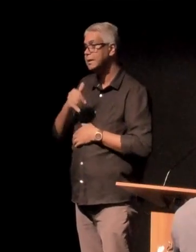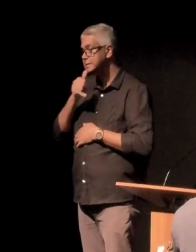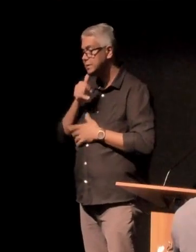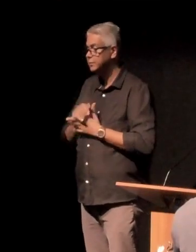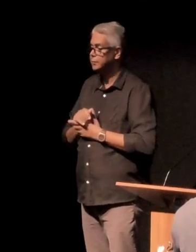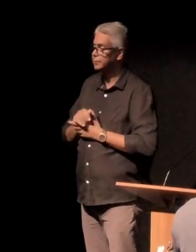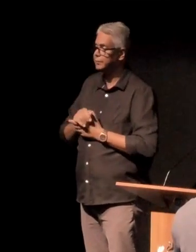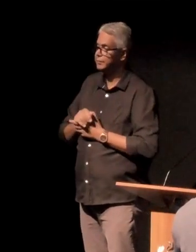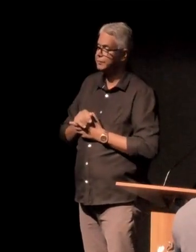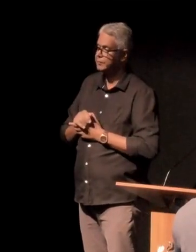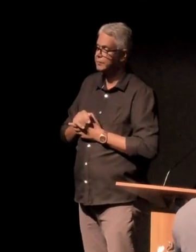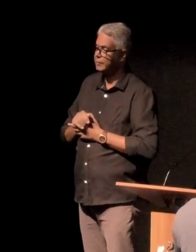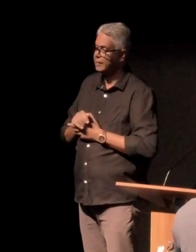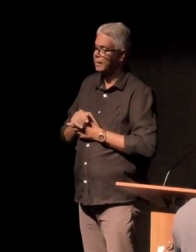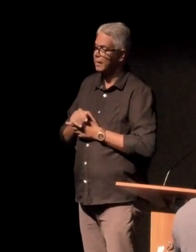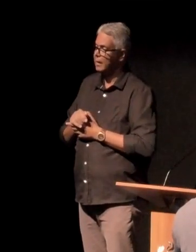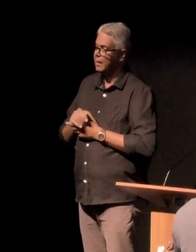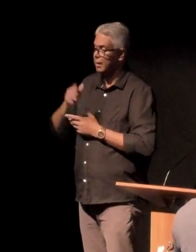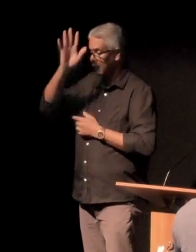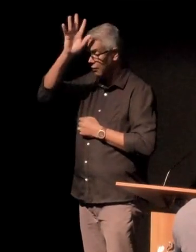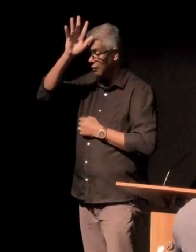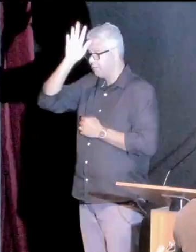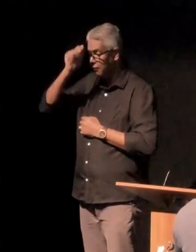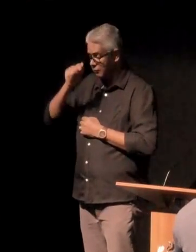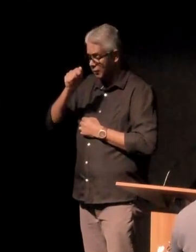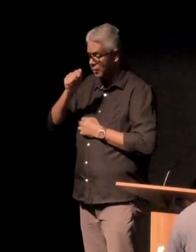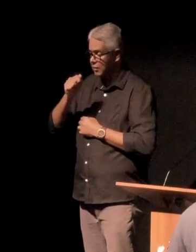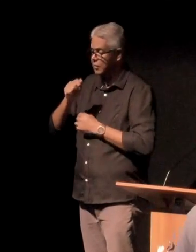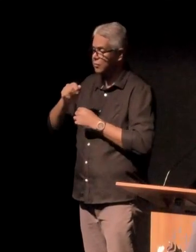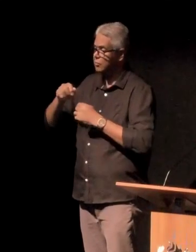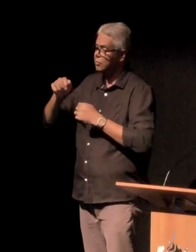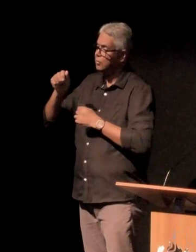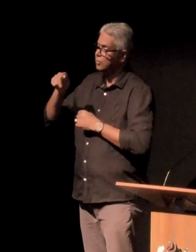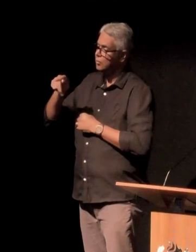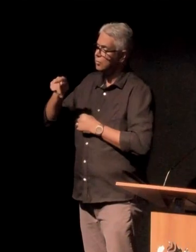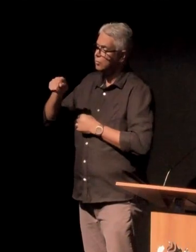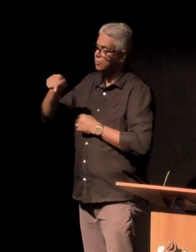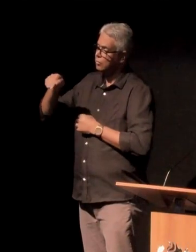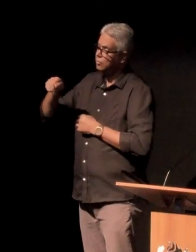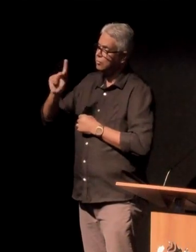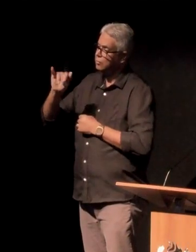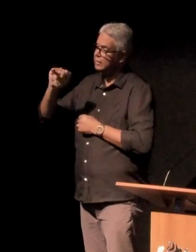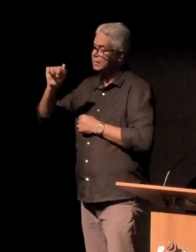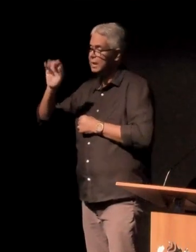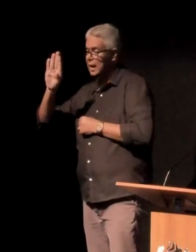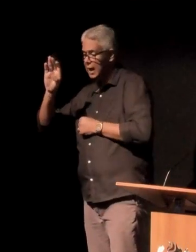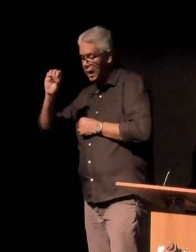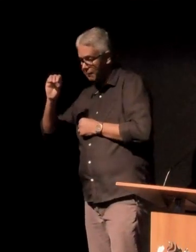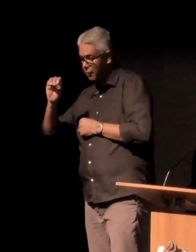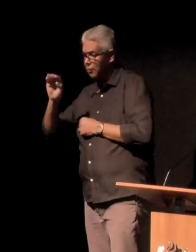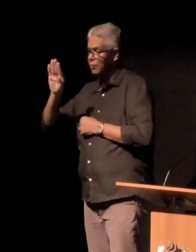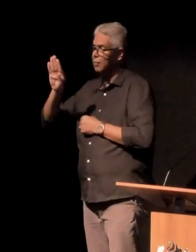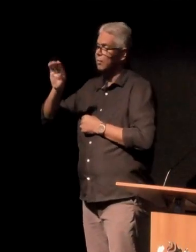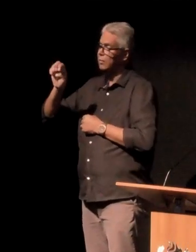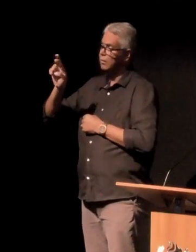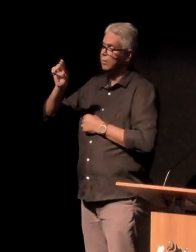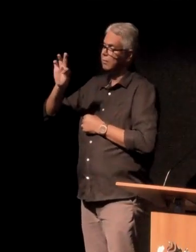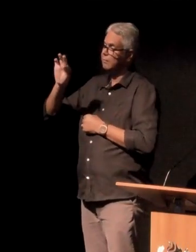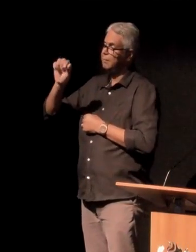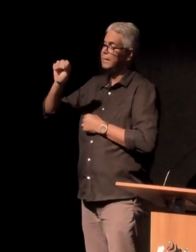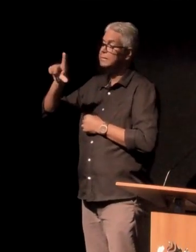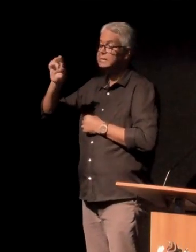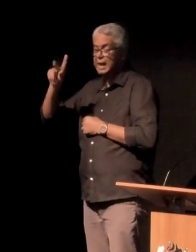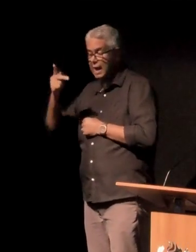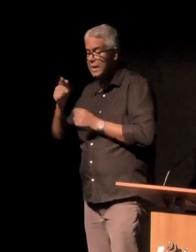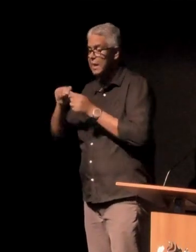né com quiabo com angu abertalha né é a banana é muito presente está